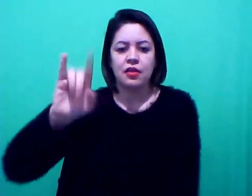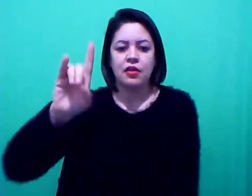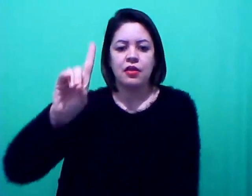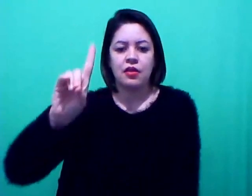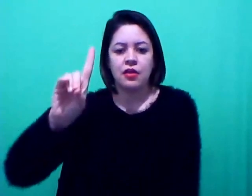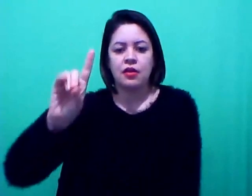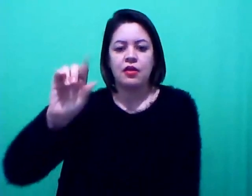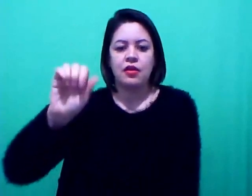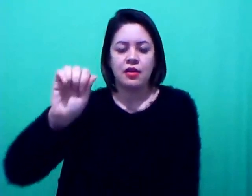A modalidade.